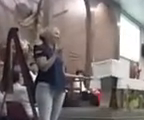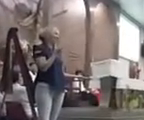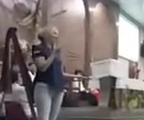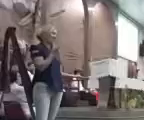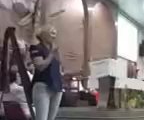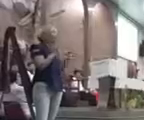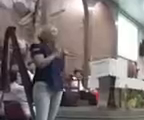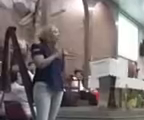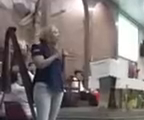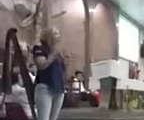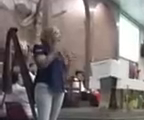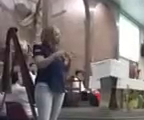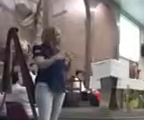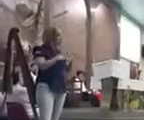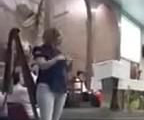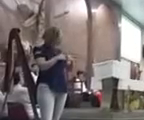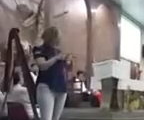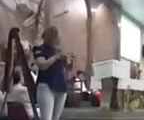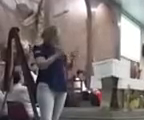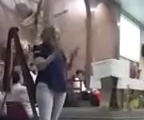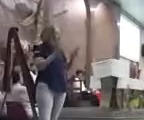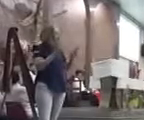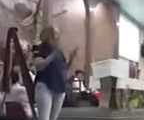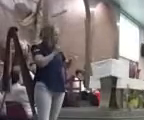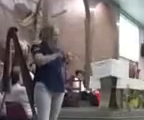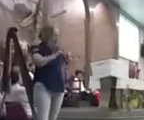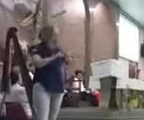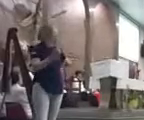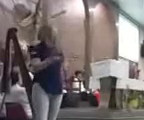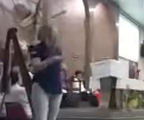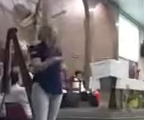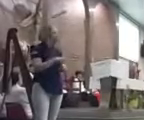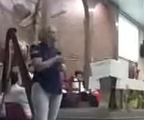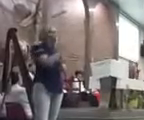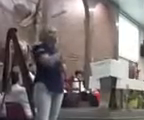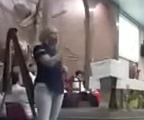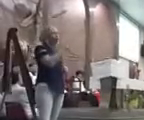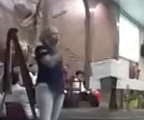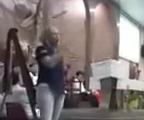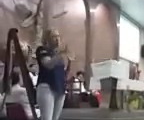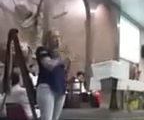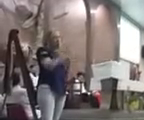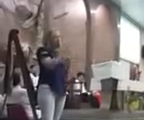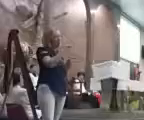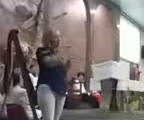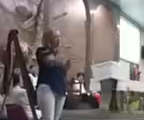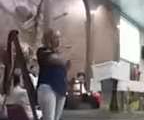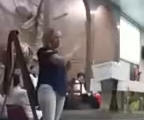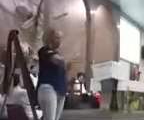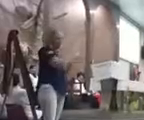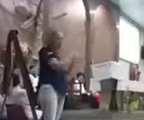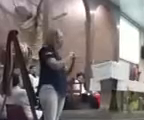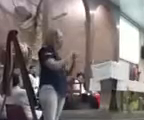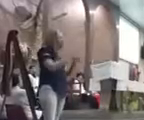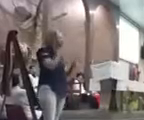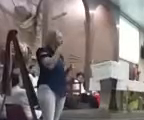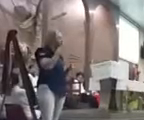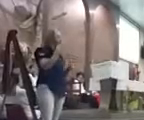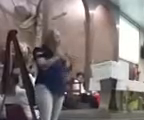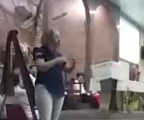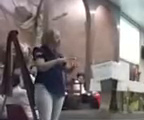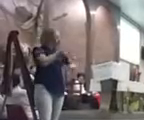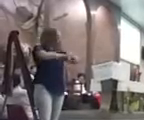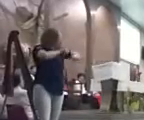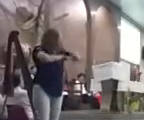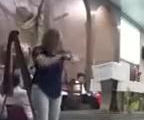e não abertas à renovação. Aqui eu não estou falando de renovação carismática, não. Eu estou falando da renovação espiritual